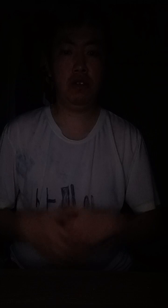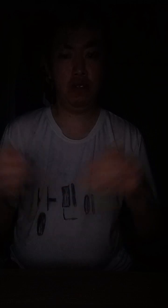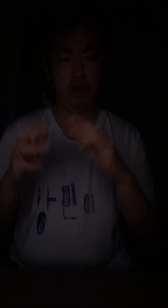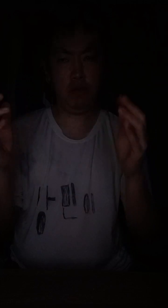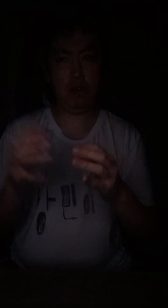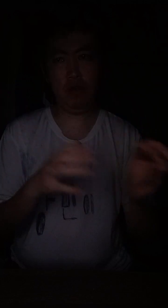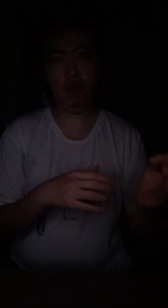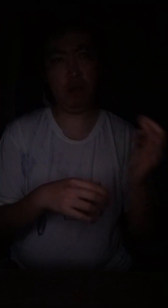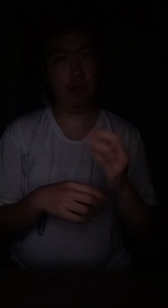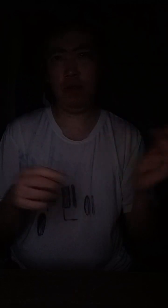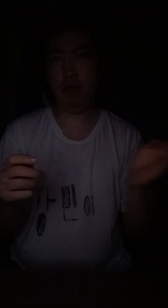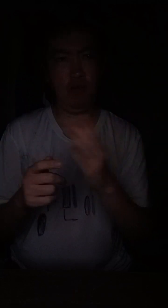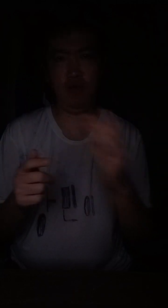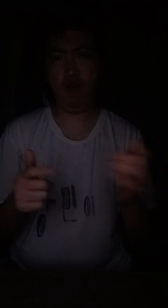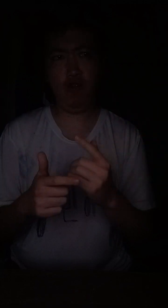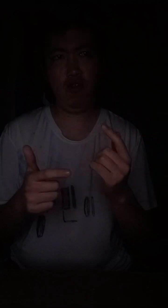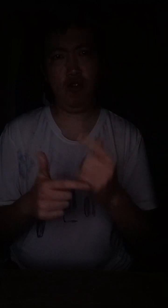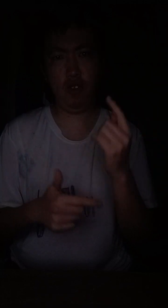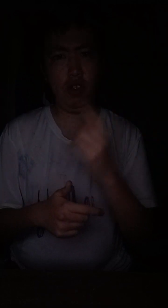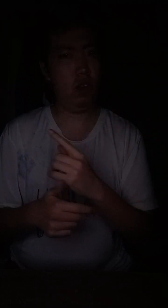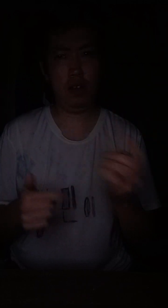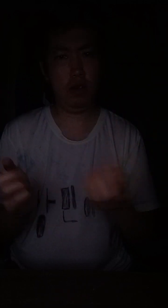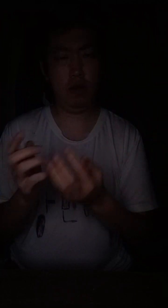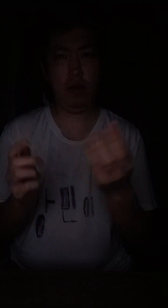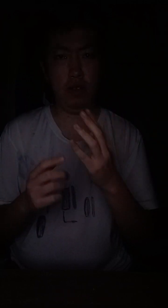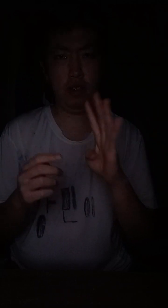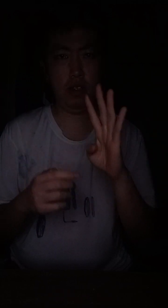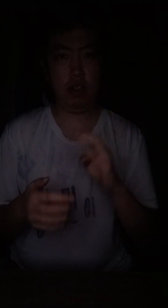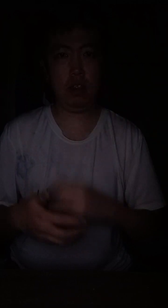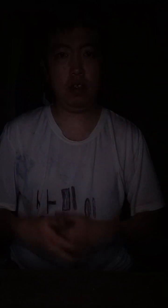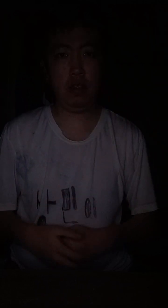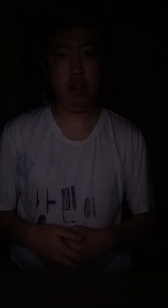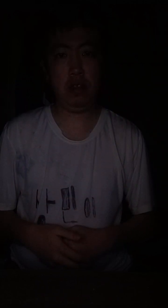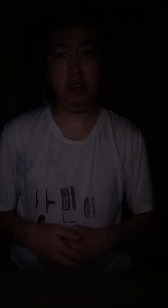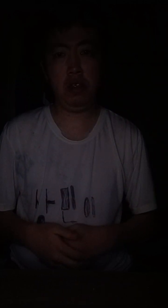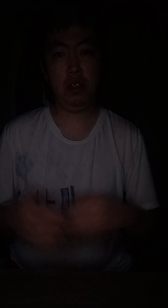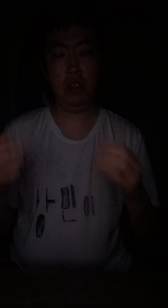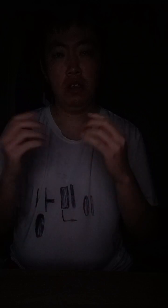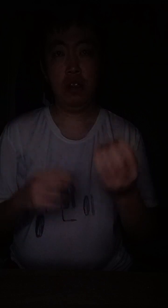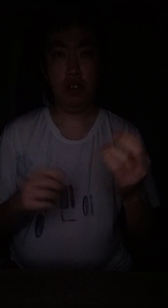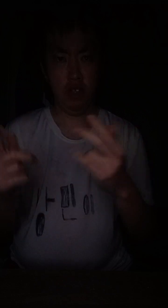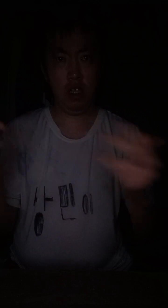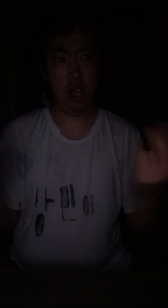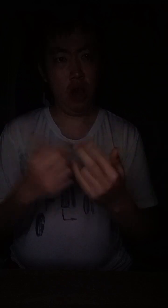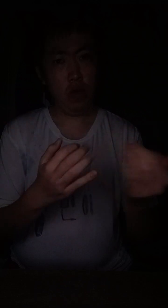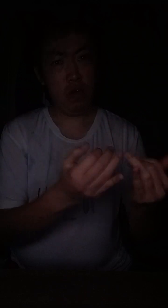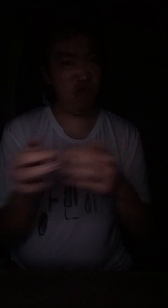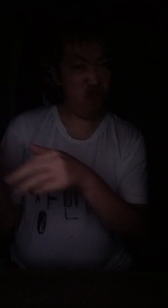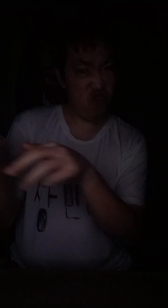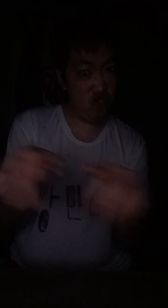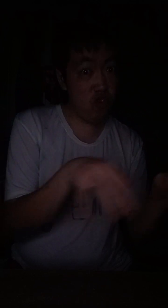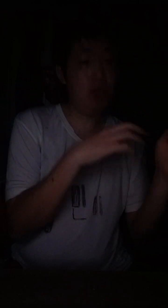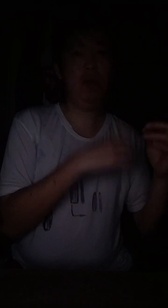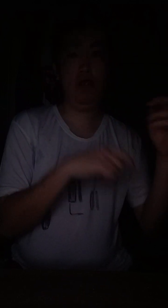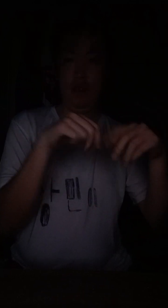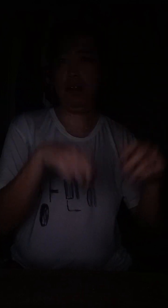후보자가 벌금을 부과받은 스쿨존 위반은 모두 4차례. 등하교 시간에는 우르르 굉장히 많이 쏟아져 나오고